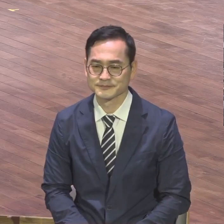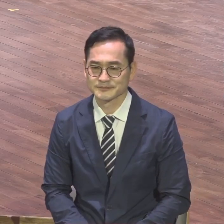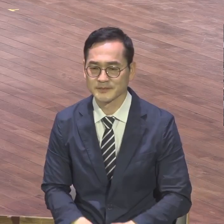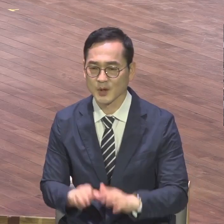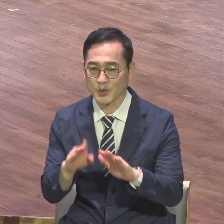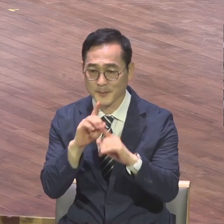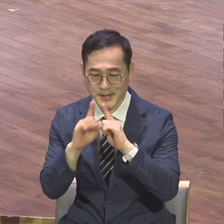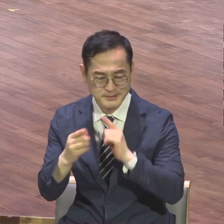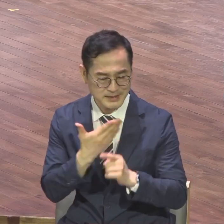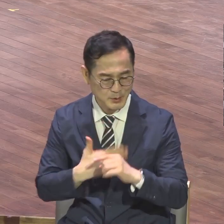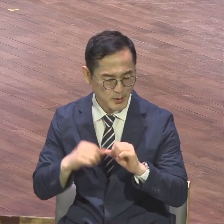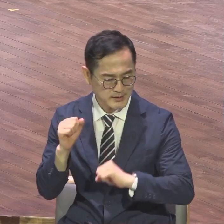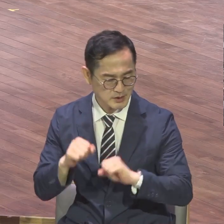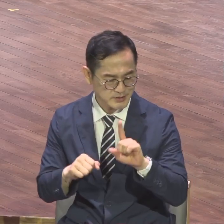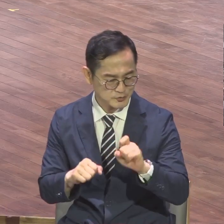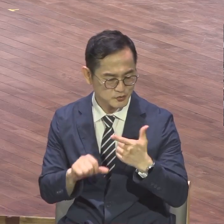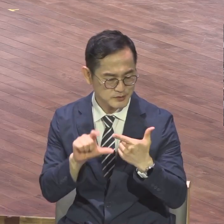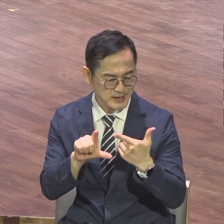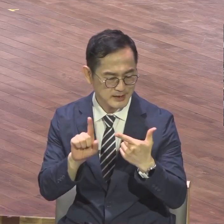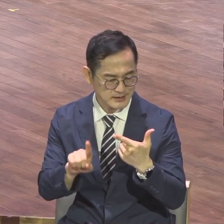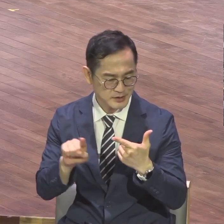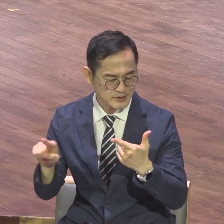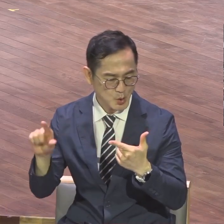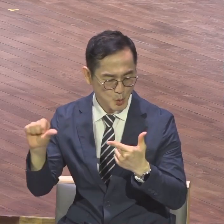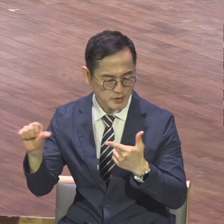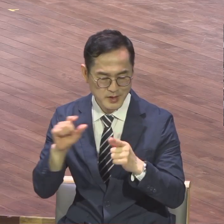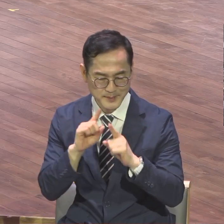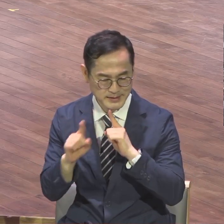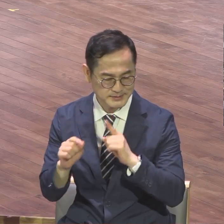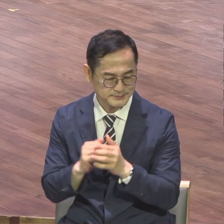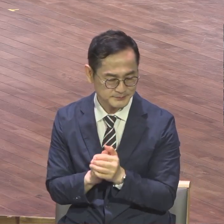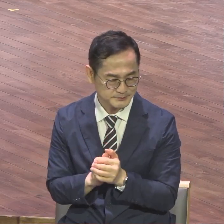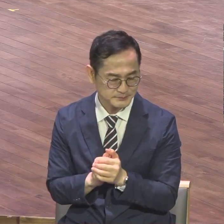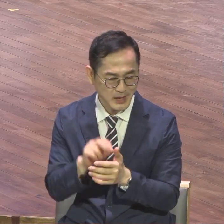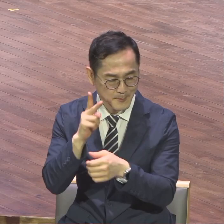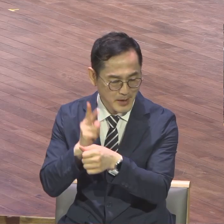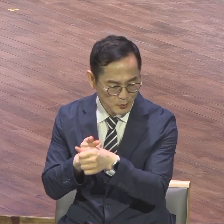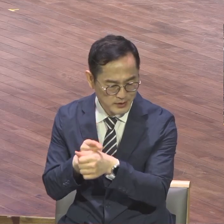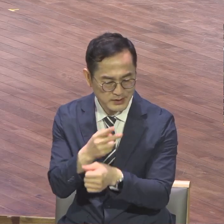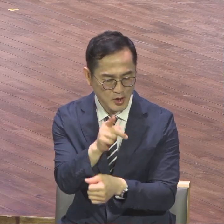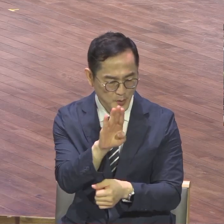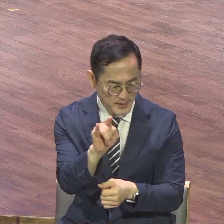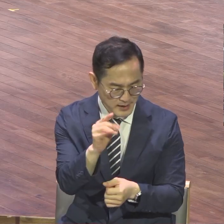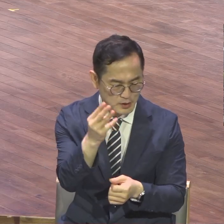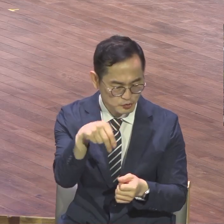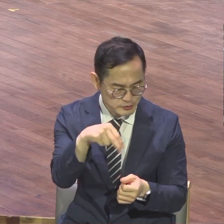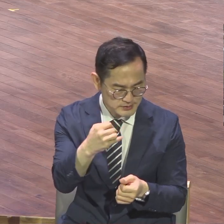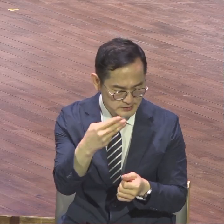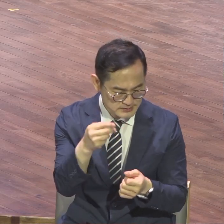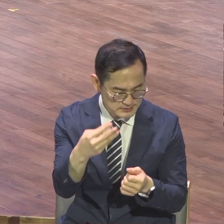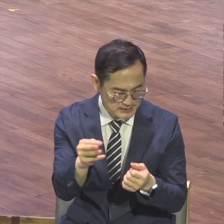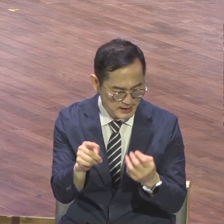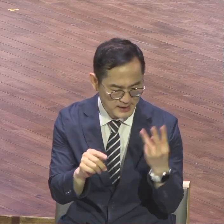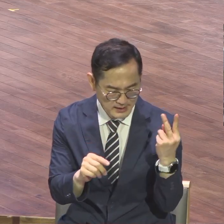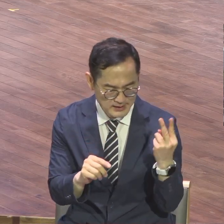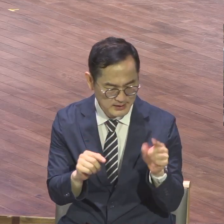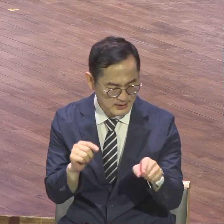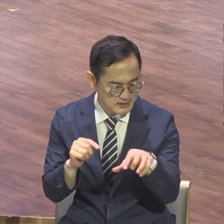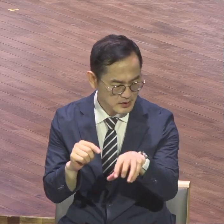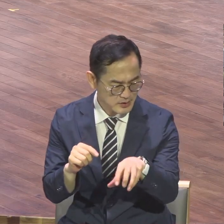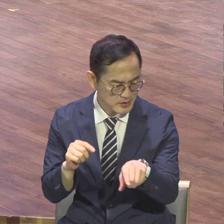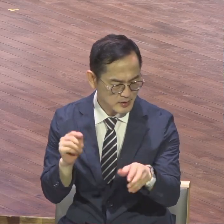사도행전 16장 1절에서 5절 말씀입니다. 바울이 더베와 루스드라에도 이름해